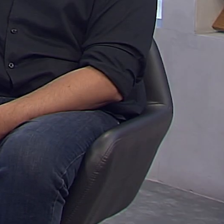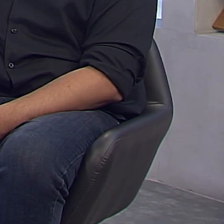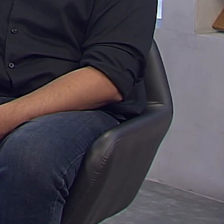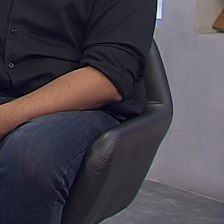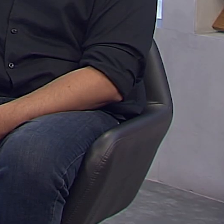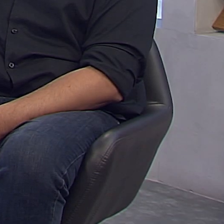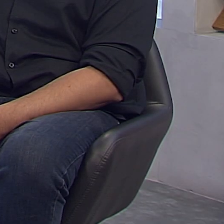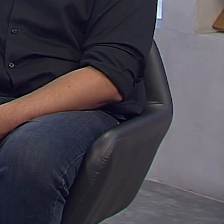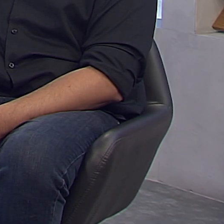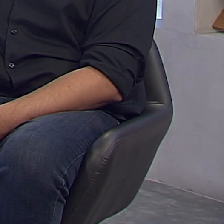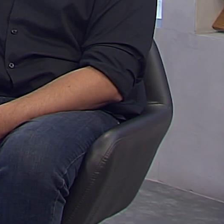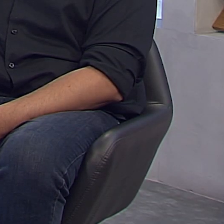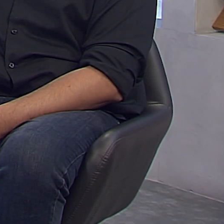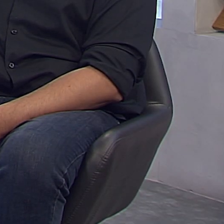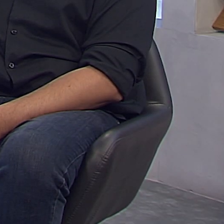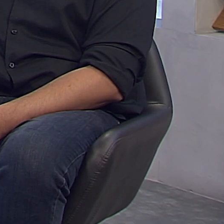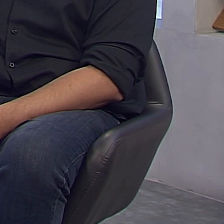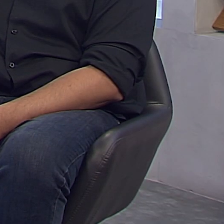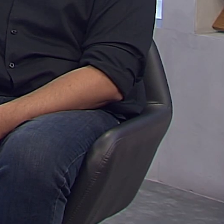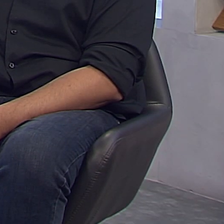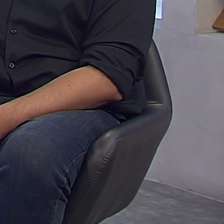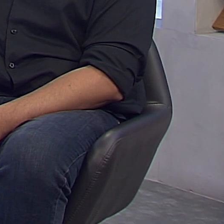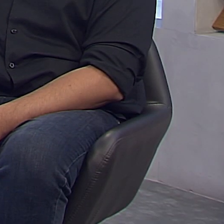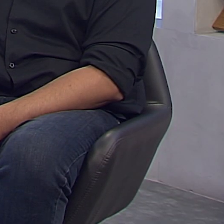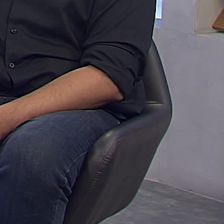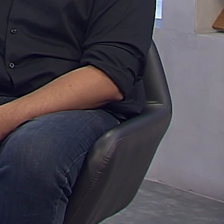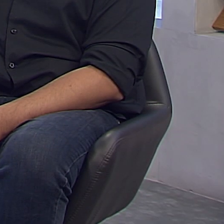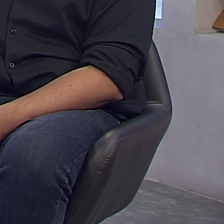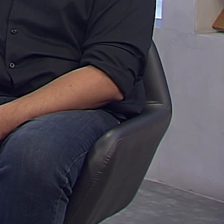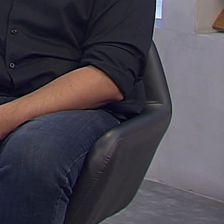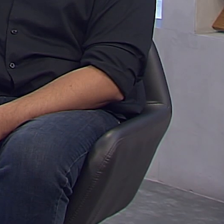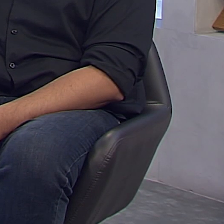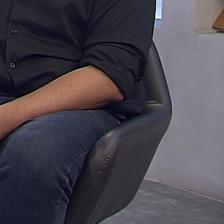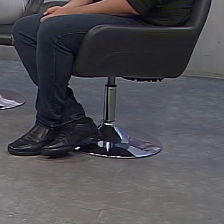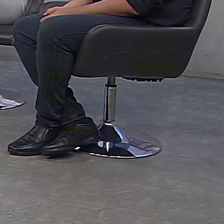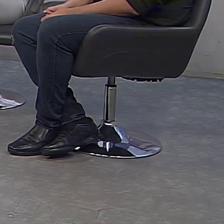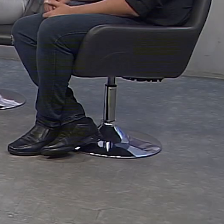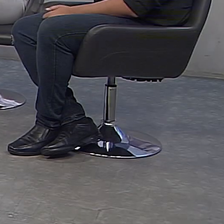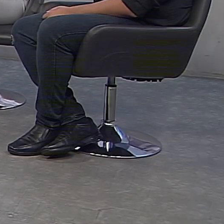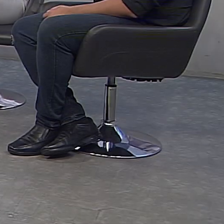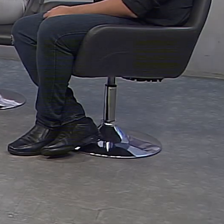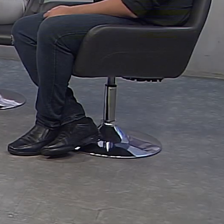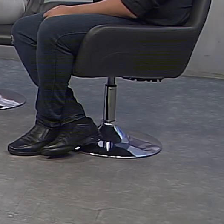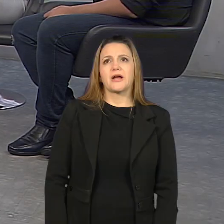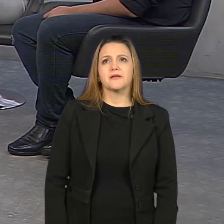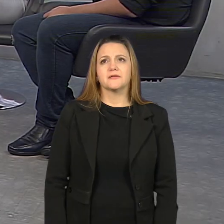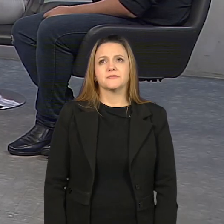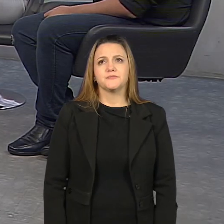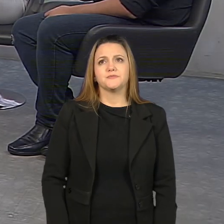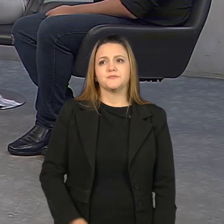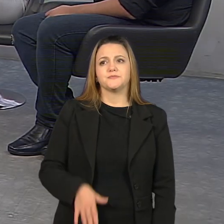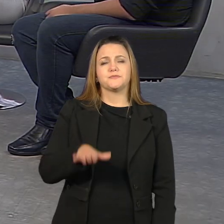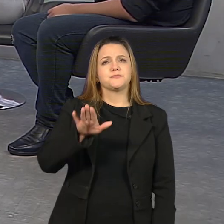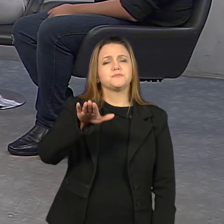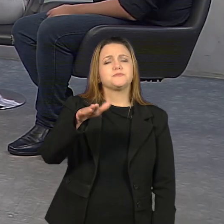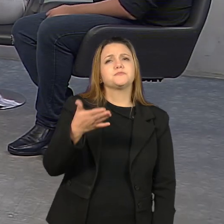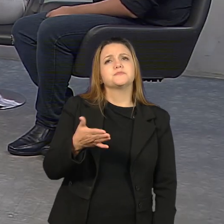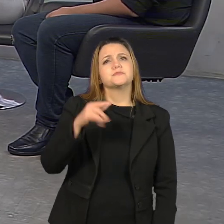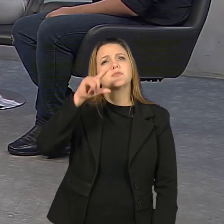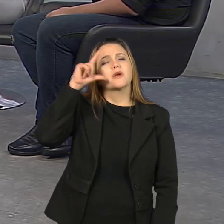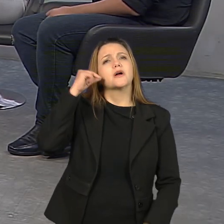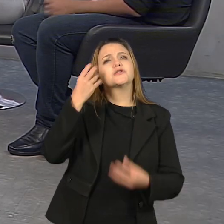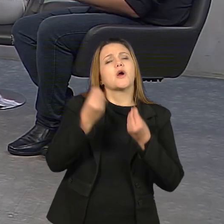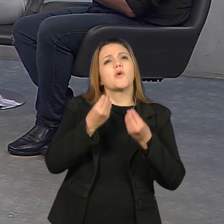ele consegue ter essa independência como comunidade surda. Ô, Kátia, eu queria saber como que você teve acesso à